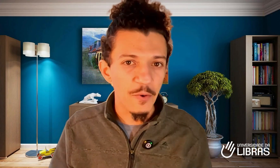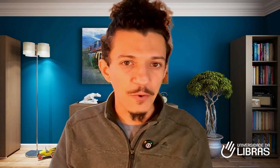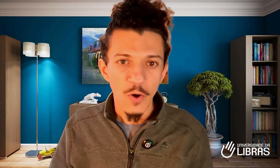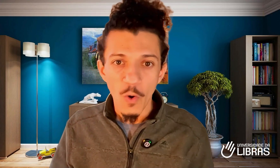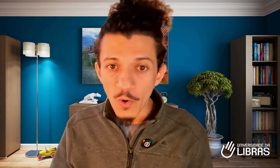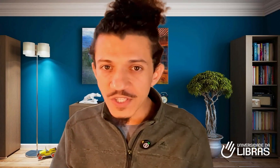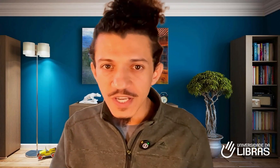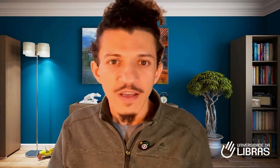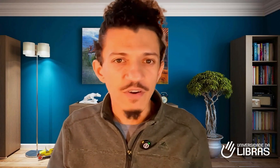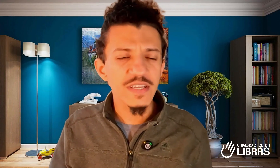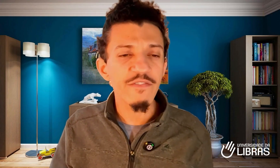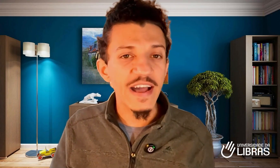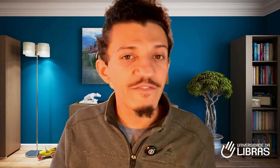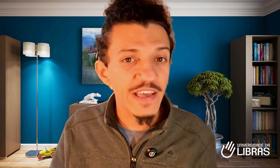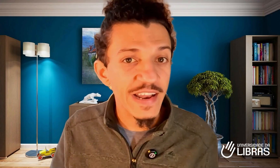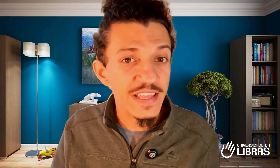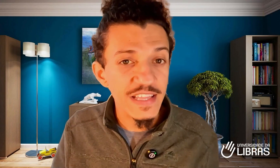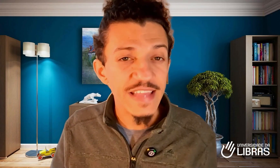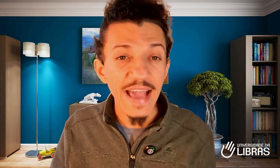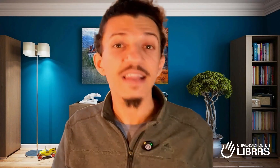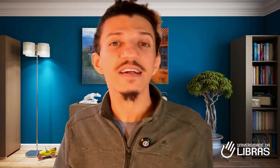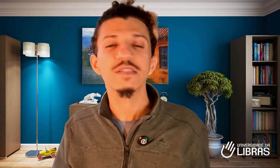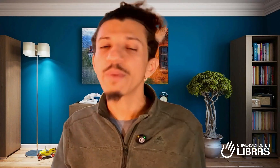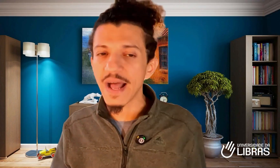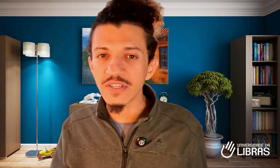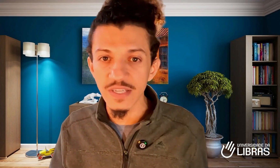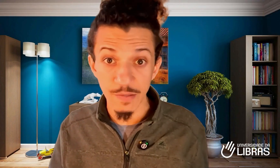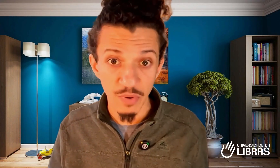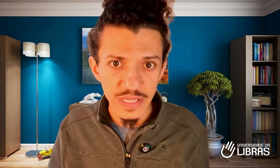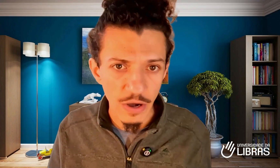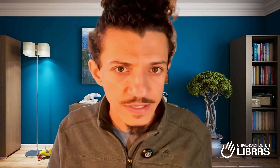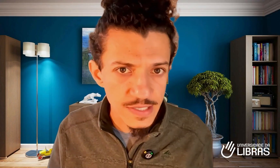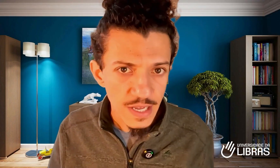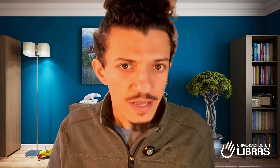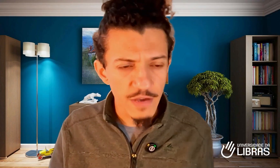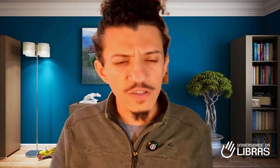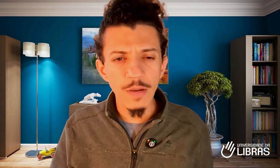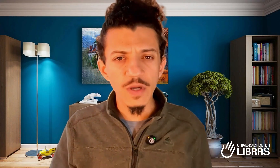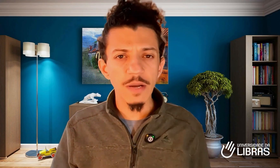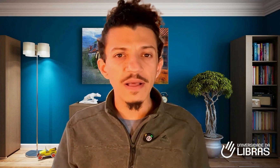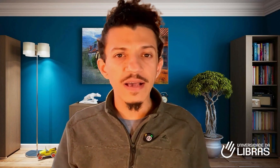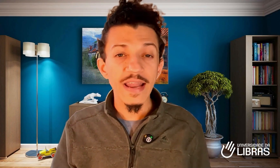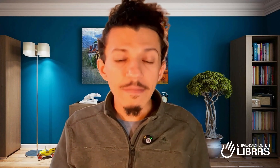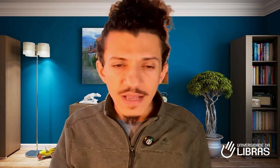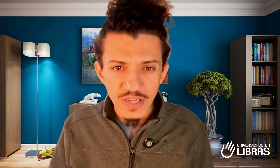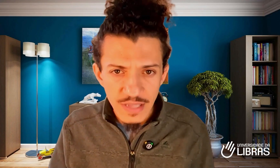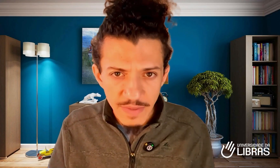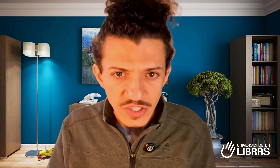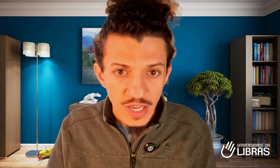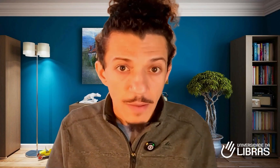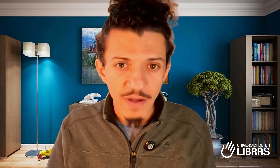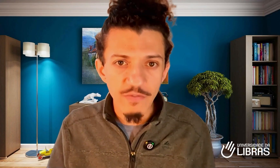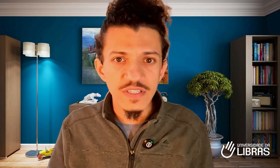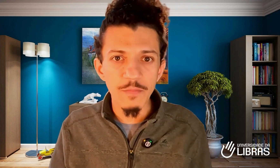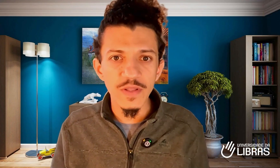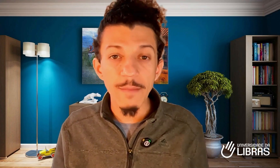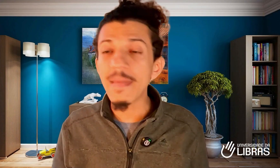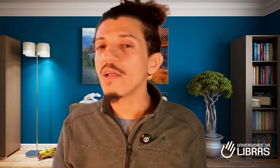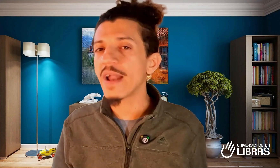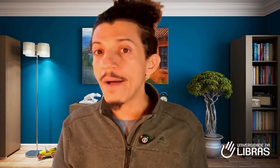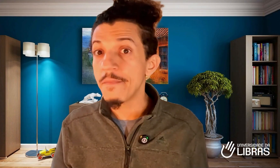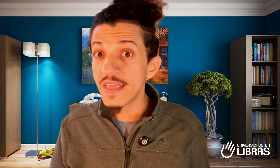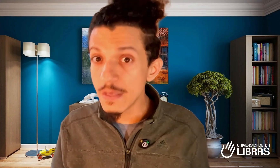a pouco. Hoje você vai ver aqui técnicas práticas e poderosas que você pode aplicar imediatamente para você